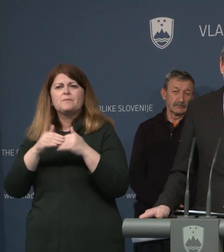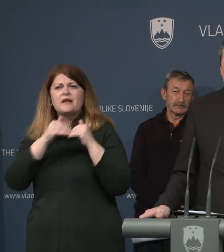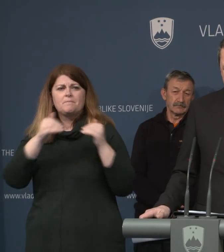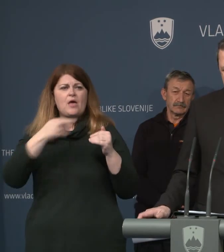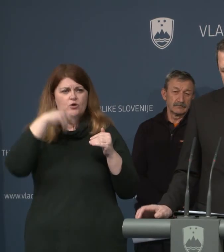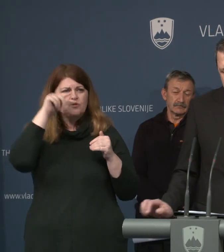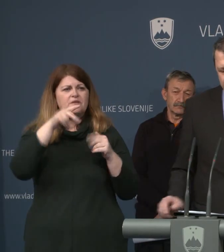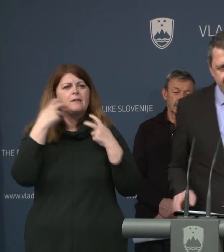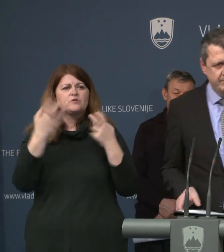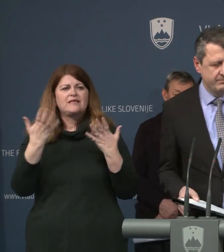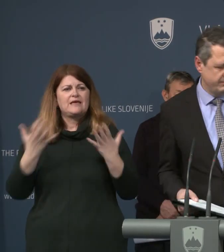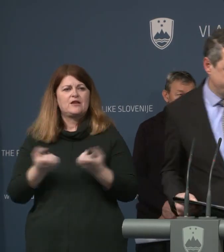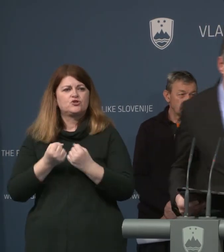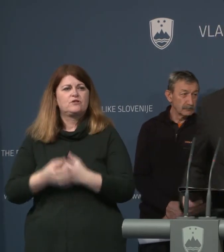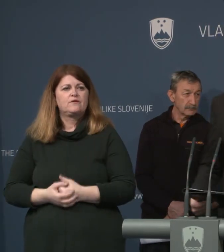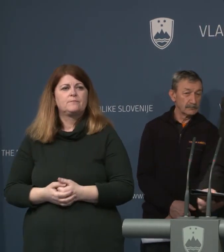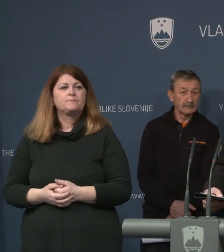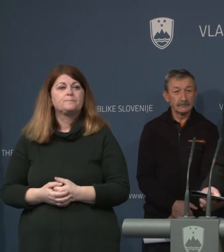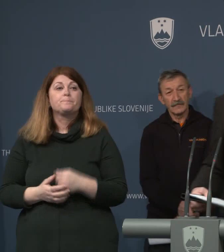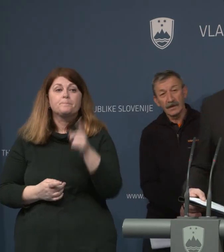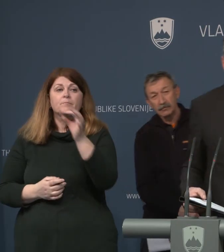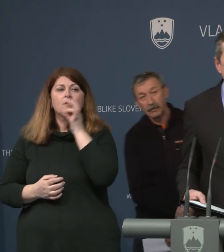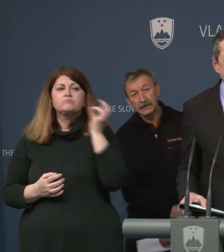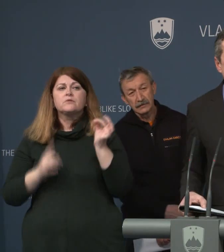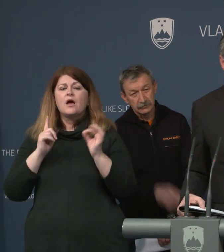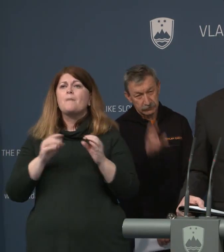Italijo, pa tam poiskati neke rešitve.